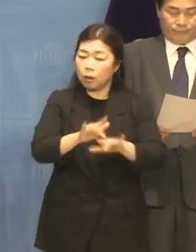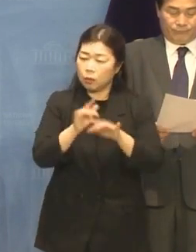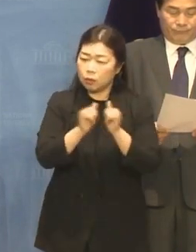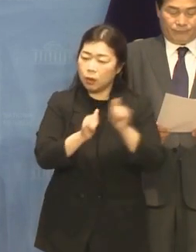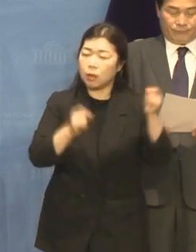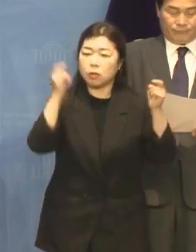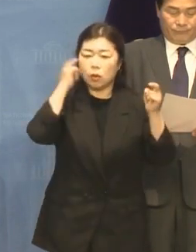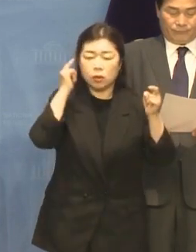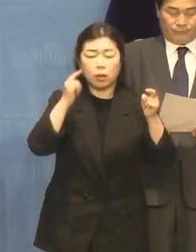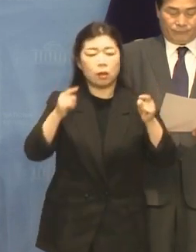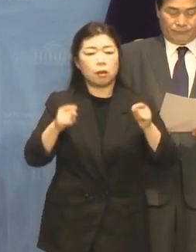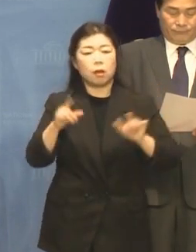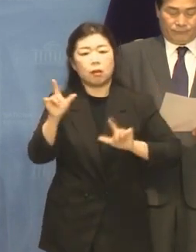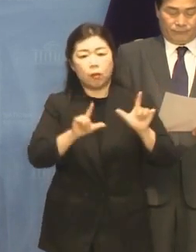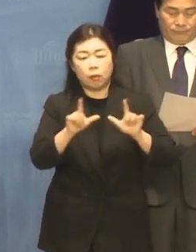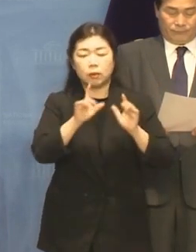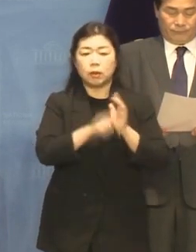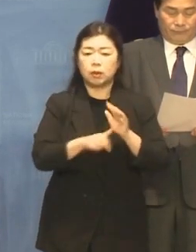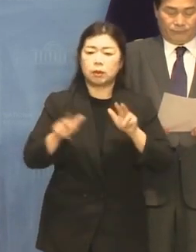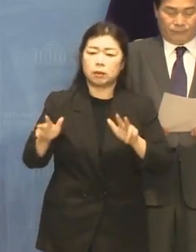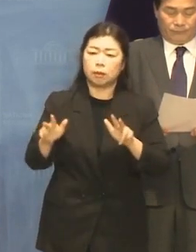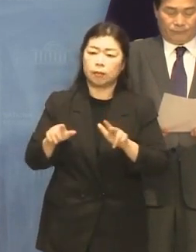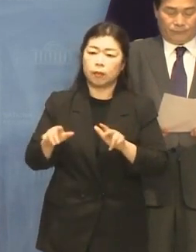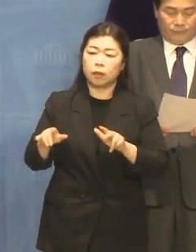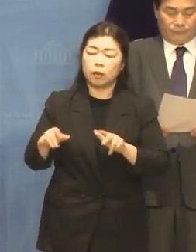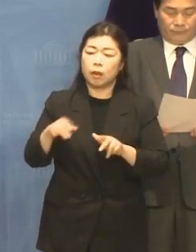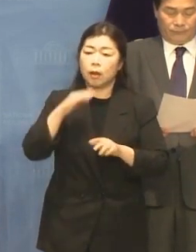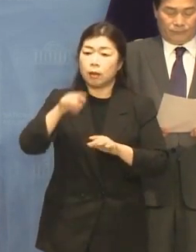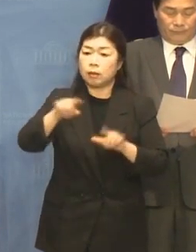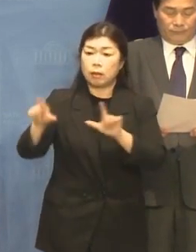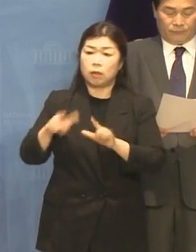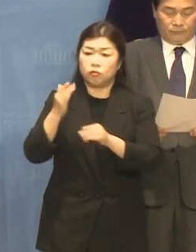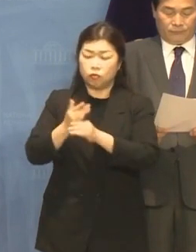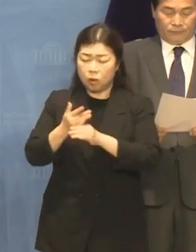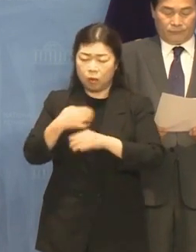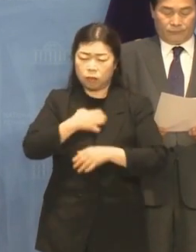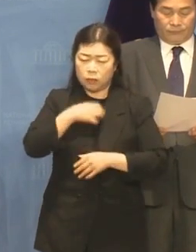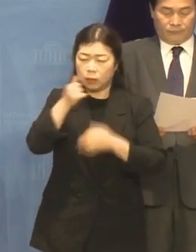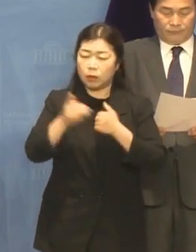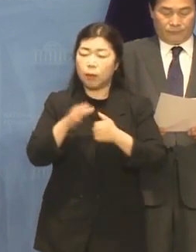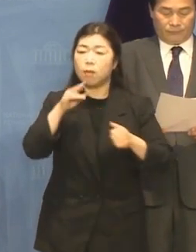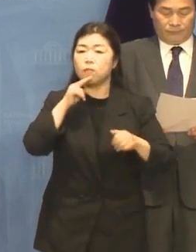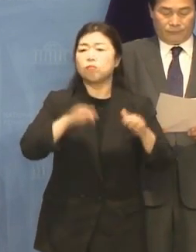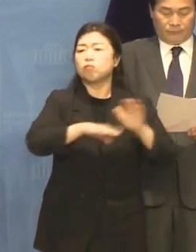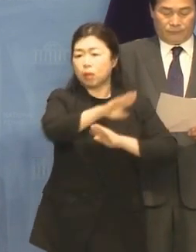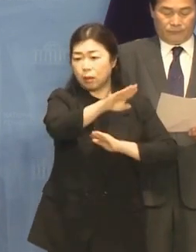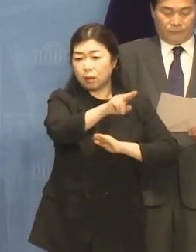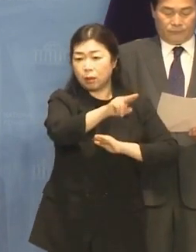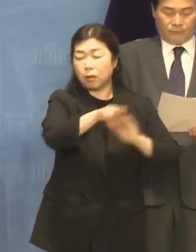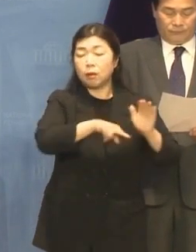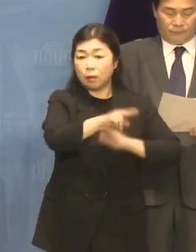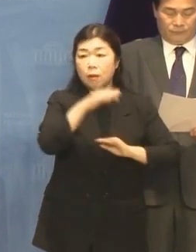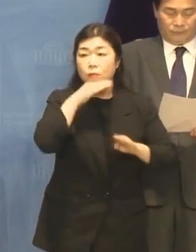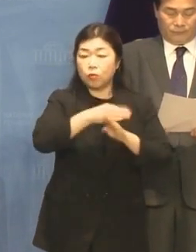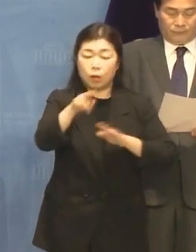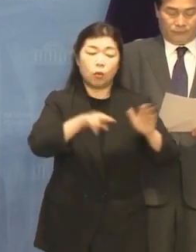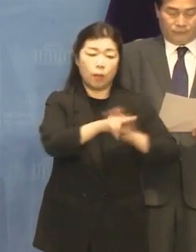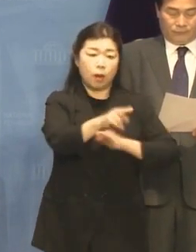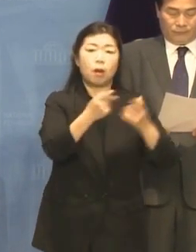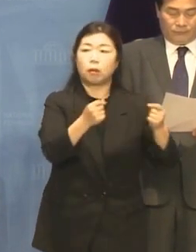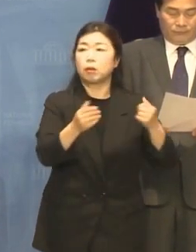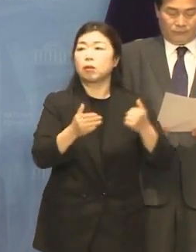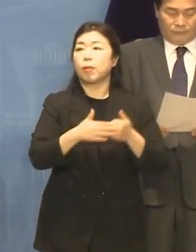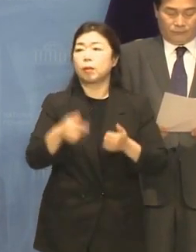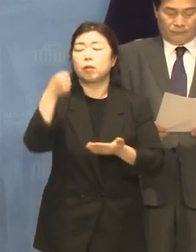실종자는 정신적 공황 상태에서 현실 도피 목적으로 월북한 것으로 지난 중간수사 브리핑과 같이